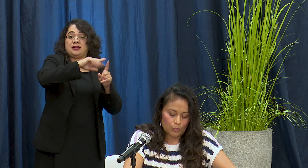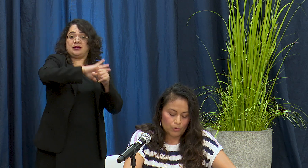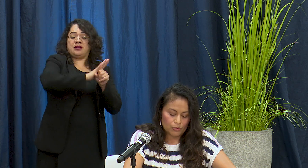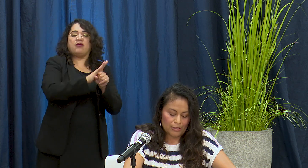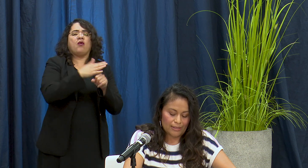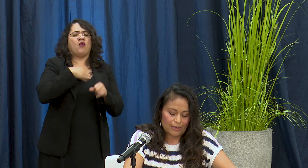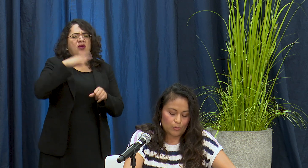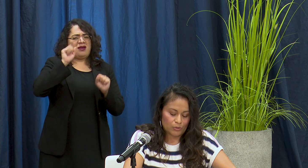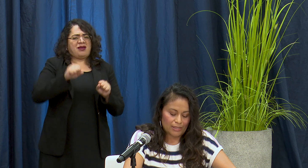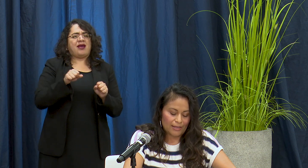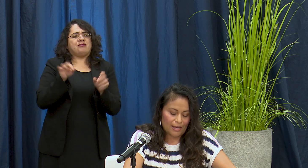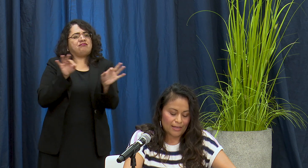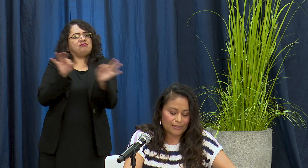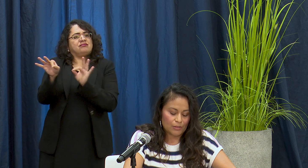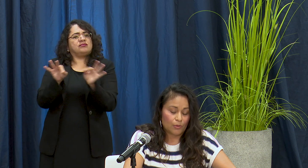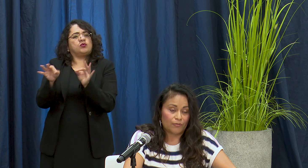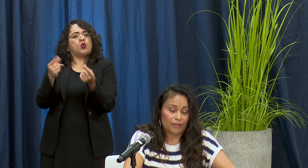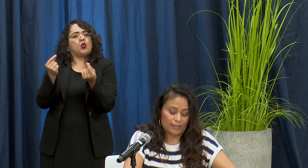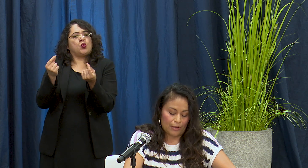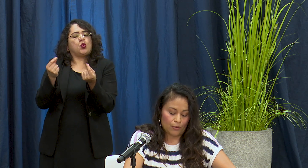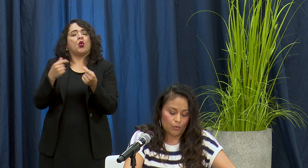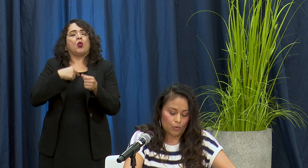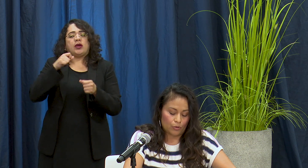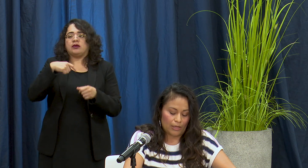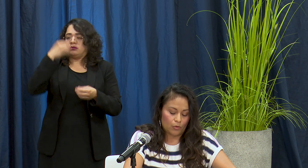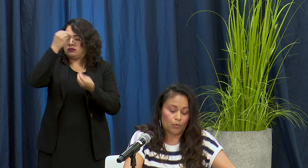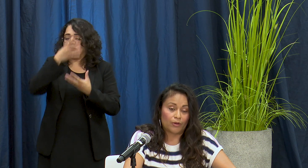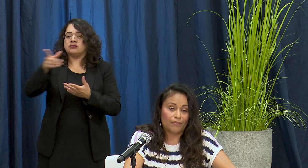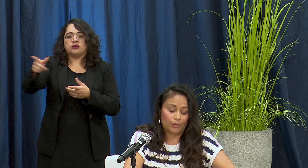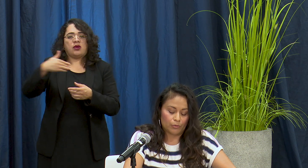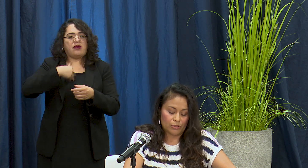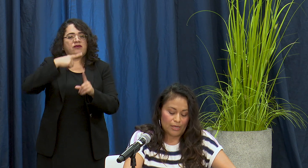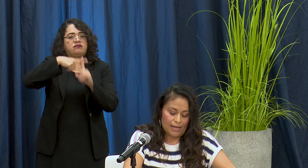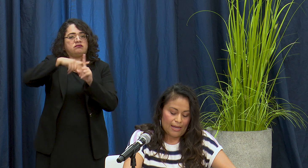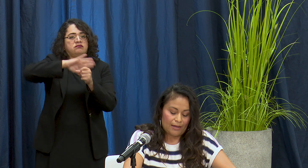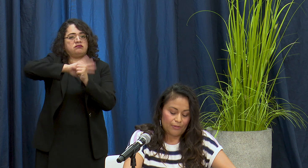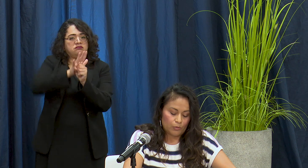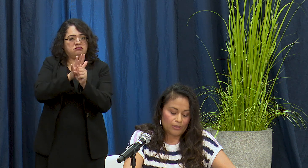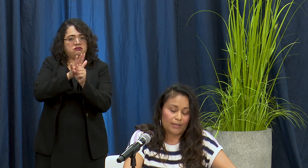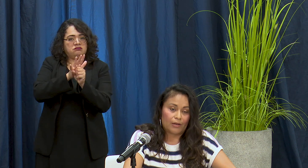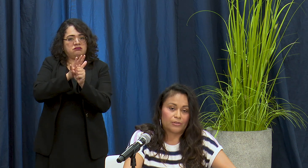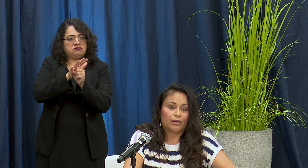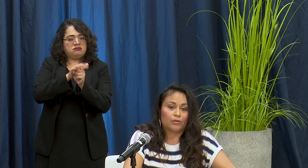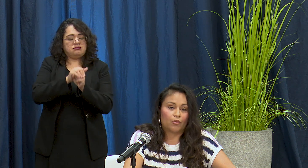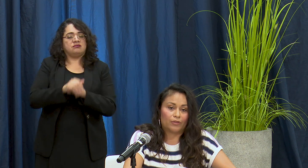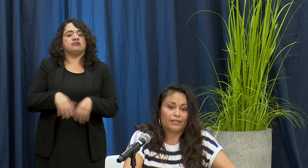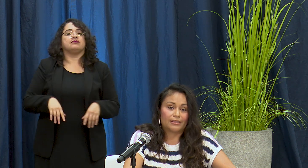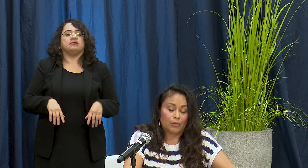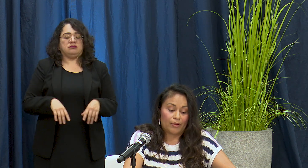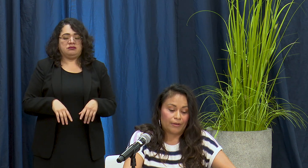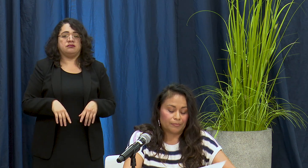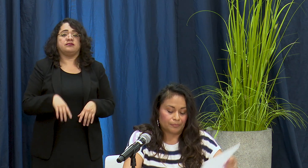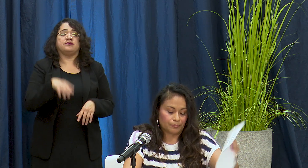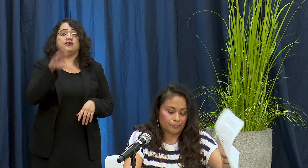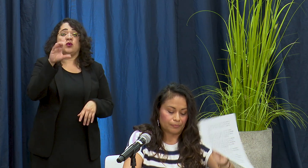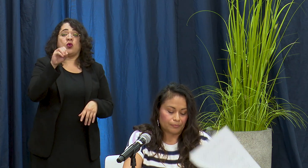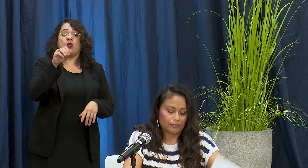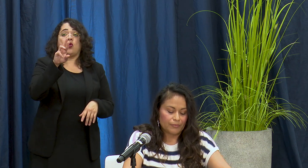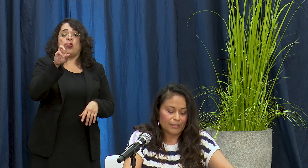estamos seguros de que usted ha sido infectado con el coronavirus, el virus que causa